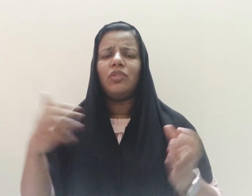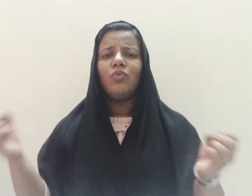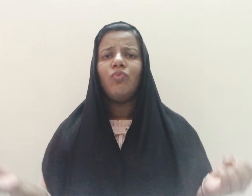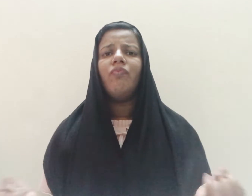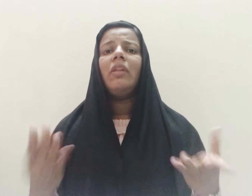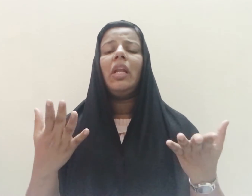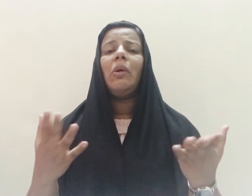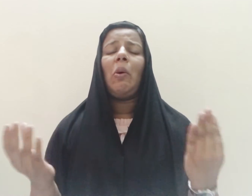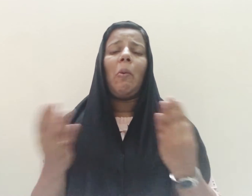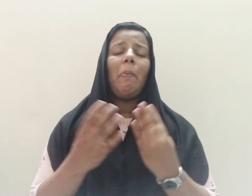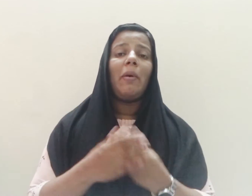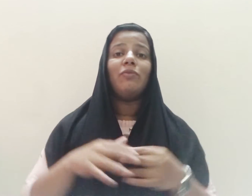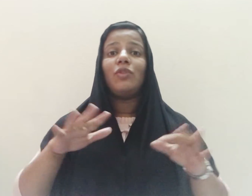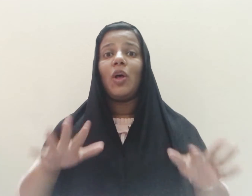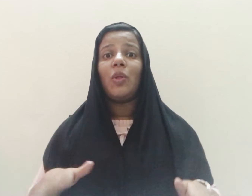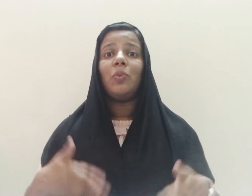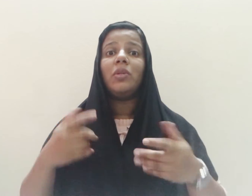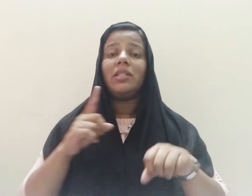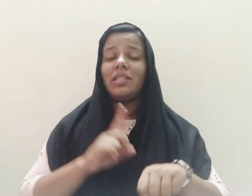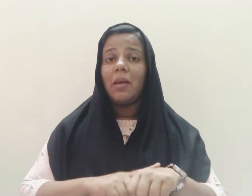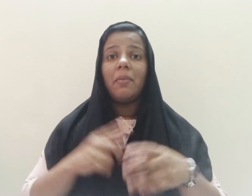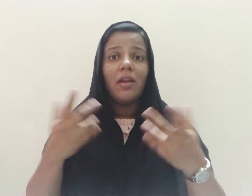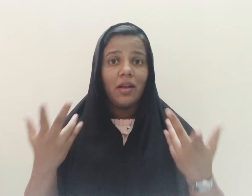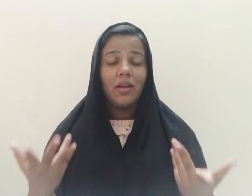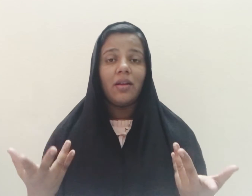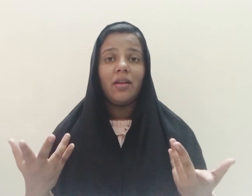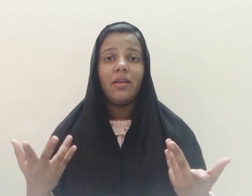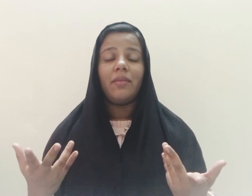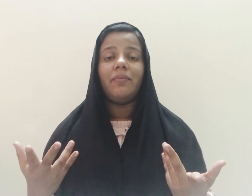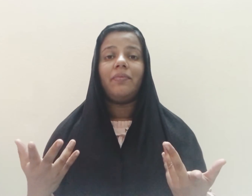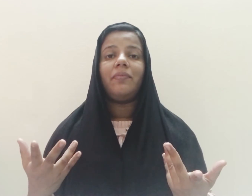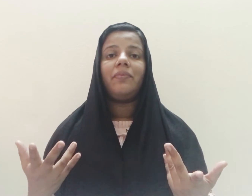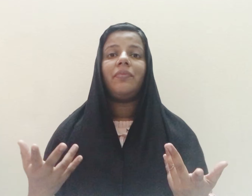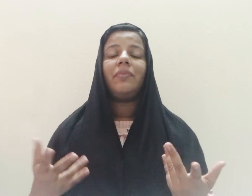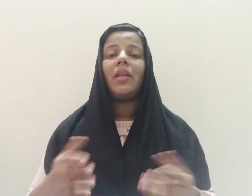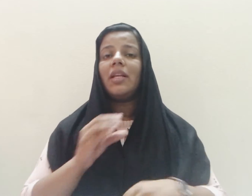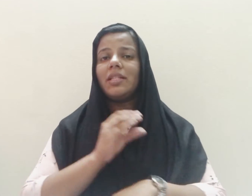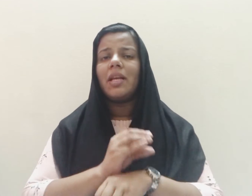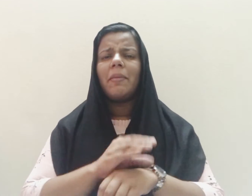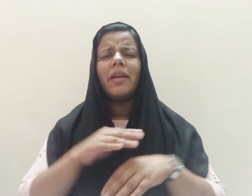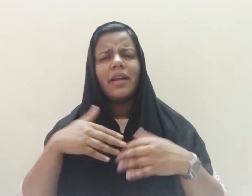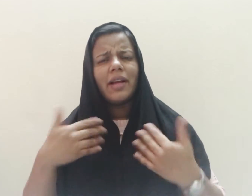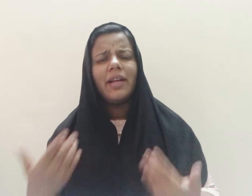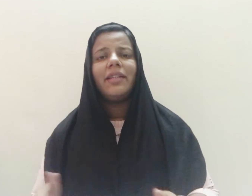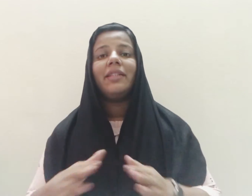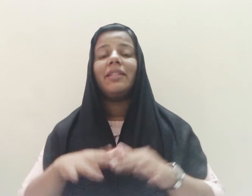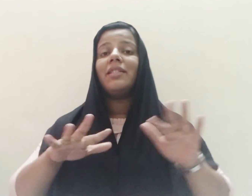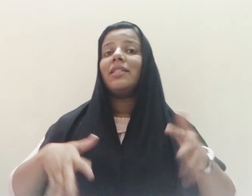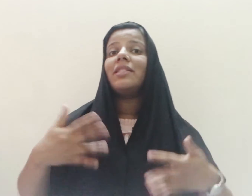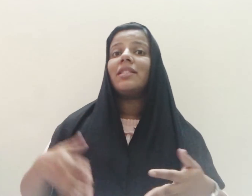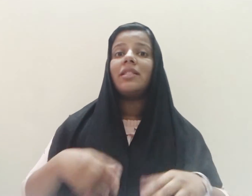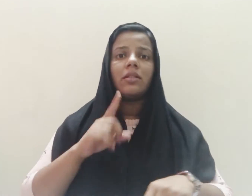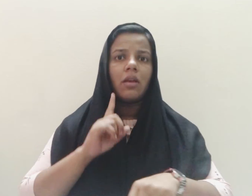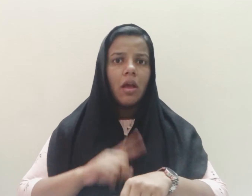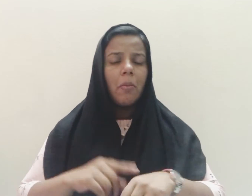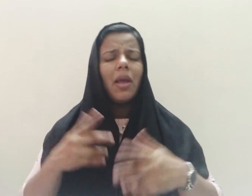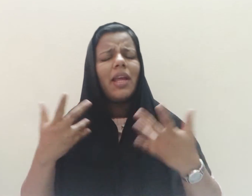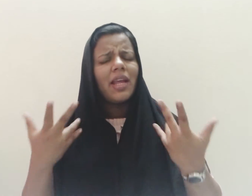ആമേൻ, കൂട്ടുകൂടി ആമേൻ സന്തോഷിക്കുന്ന സമയമായാലും ആമേൻ, ആമേൻ സഭായോഗം കഴിഞ്ഞ് എൻജോയ് ചെയ്യുന്ന സമയമായാലും